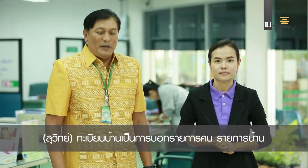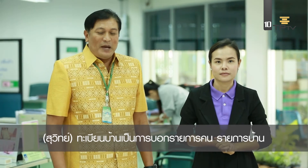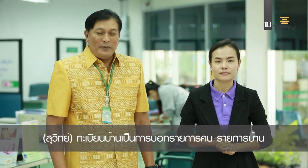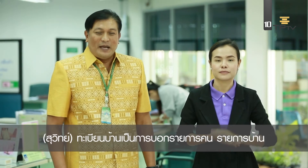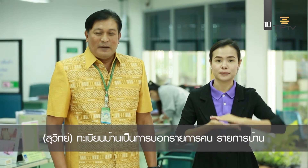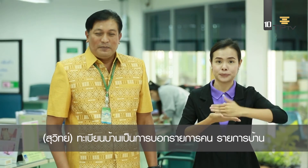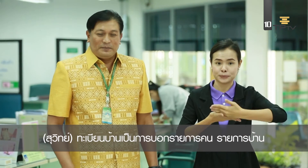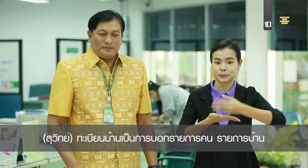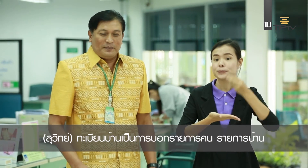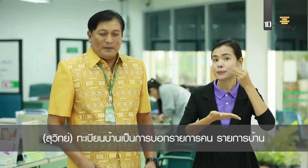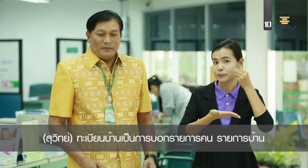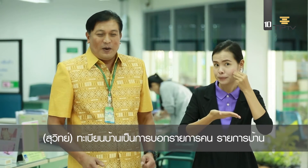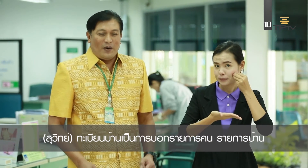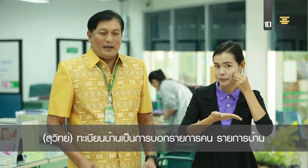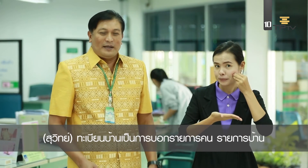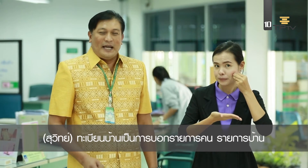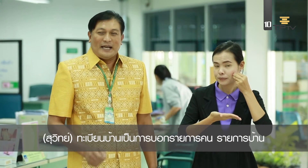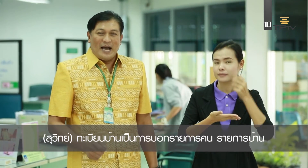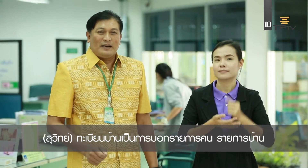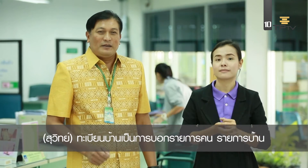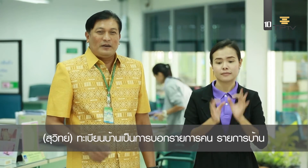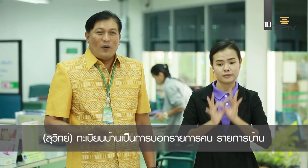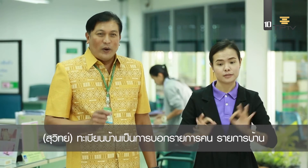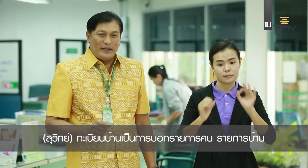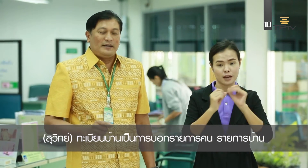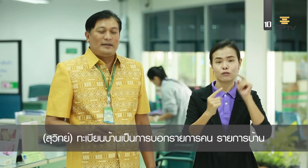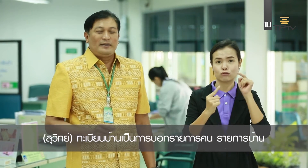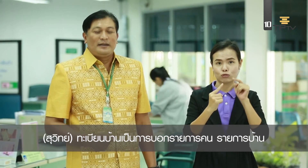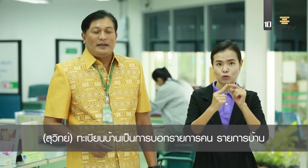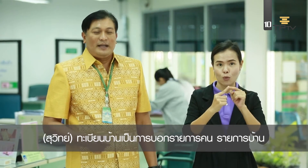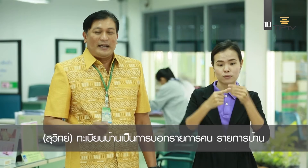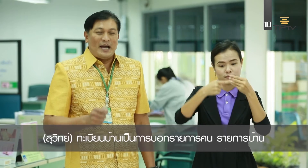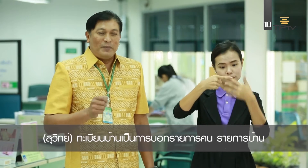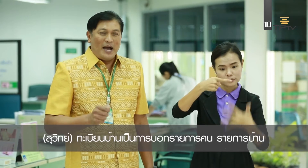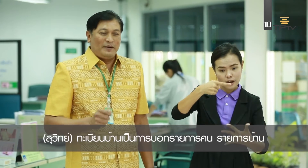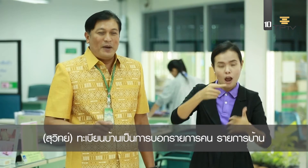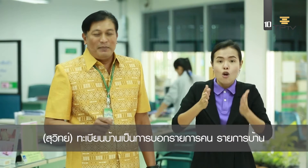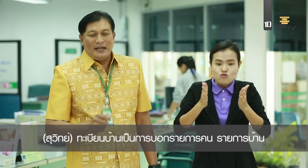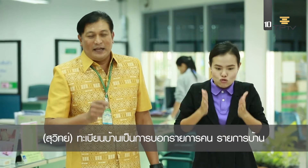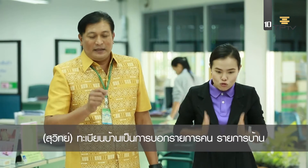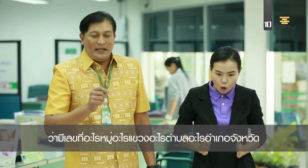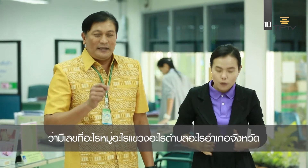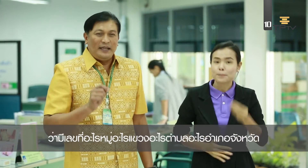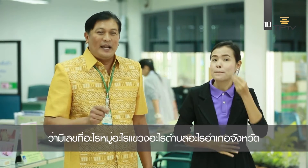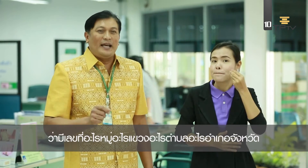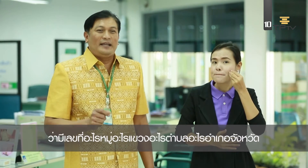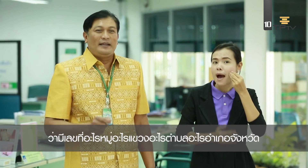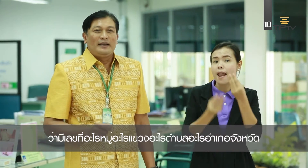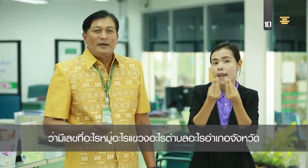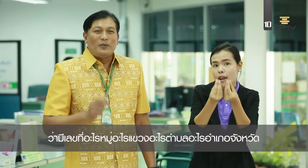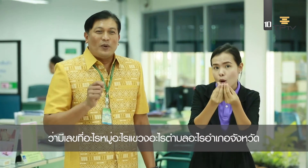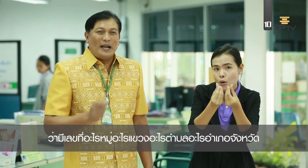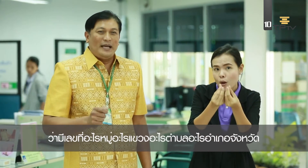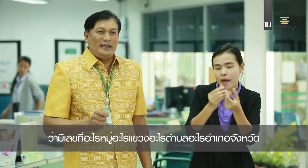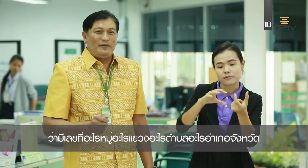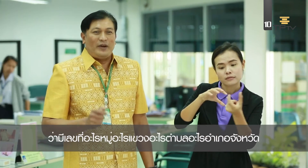ทะเบียนบ้านเป็นการบอกรายการคนรายการบ้านบ้านนี้เลขที่อะไร